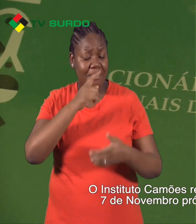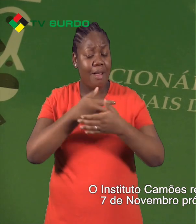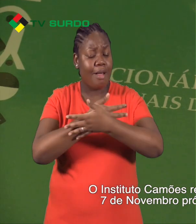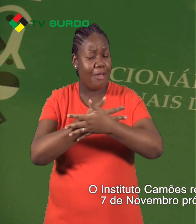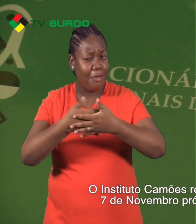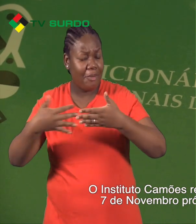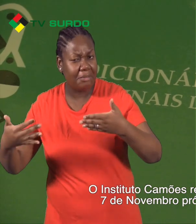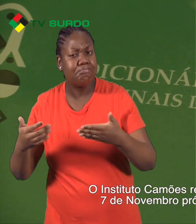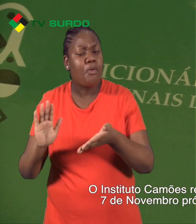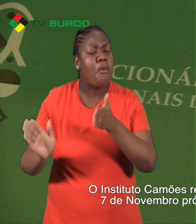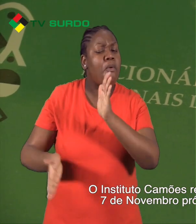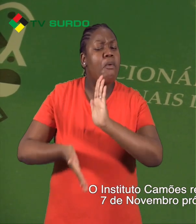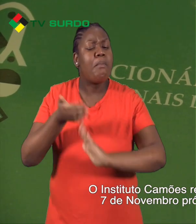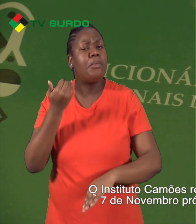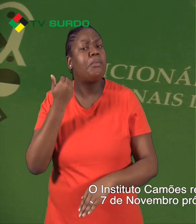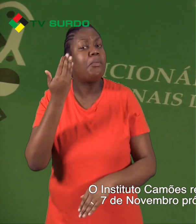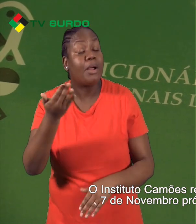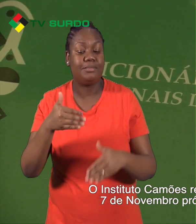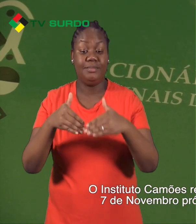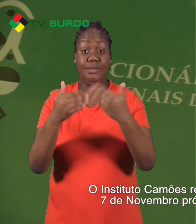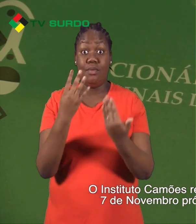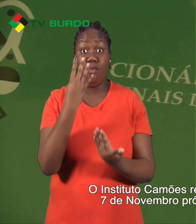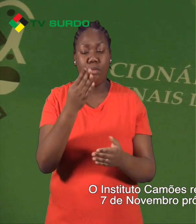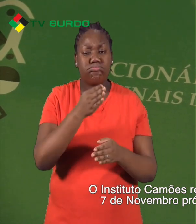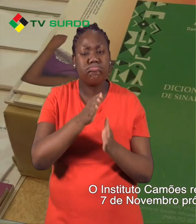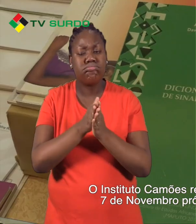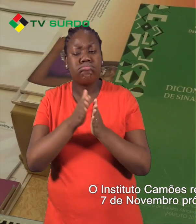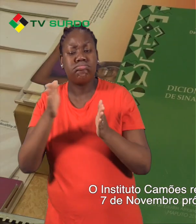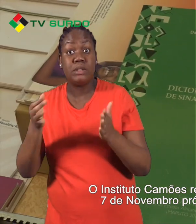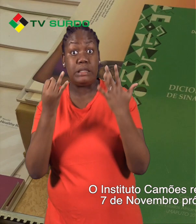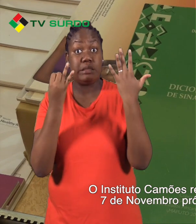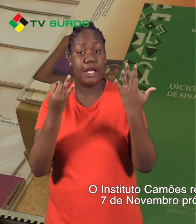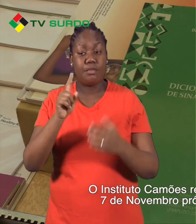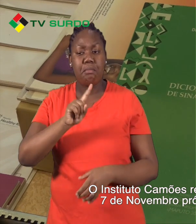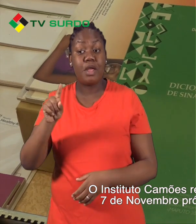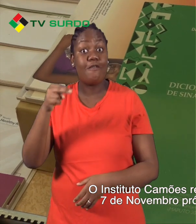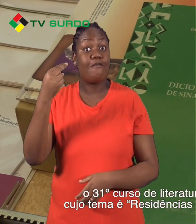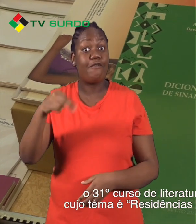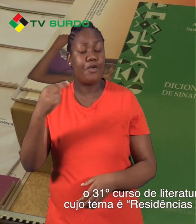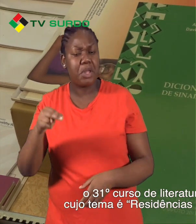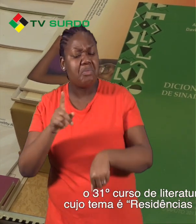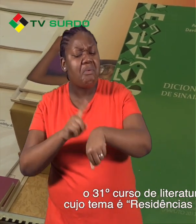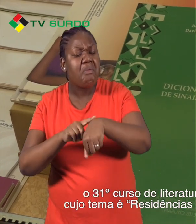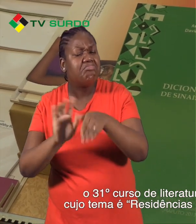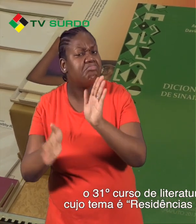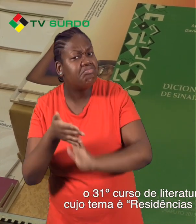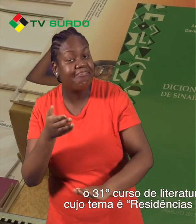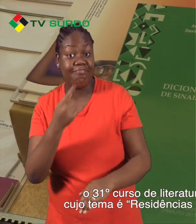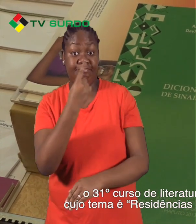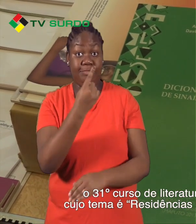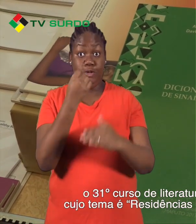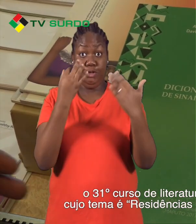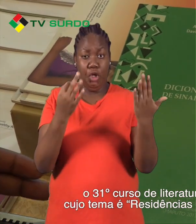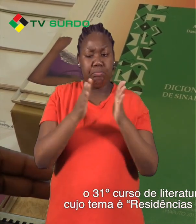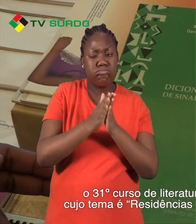O Estudo Camões realiza a partir de 4 a 7 de novembro próximo, das 18h às 20h, o 31º